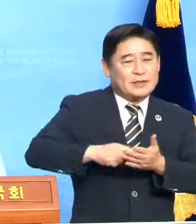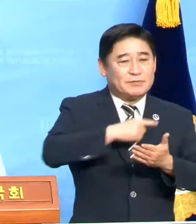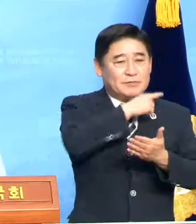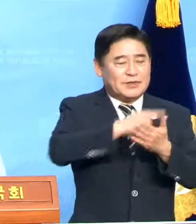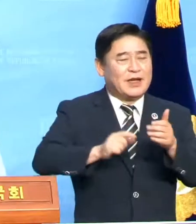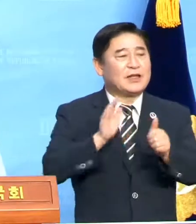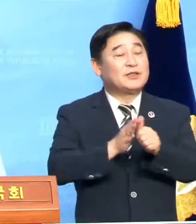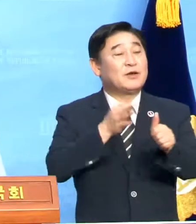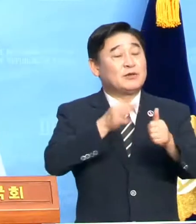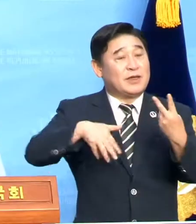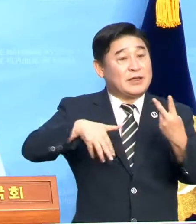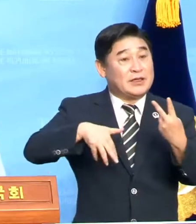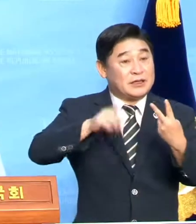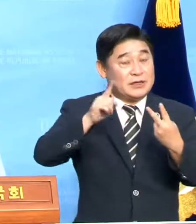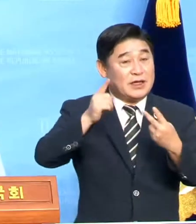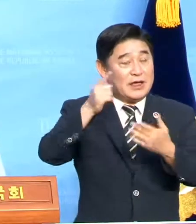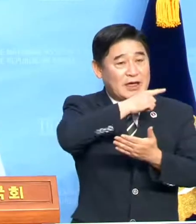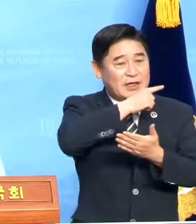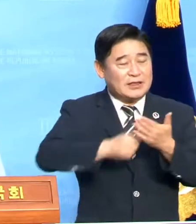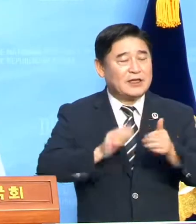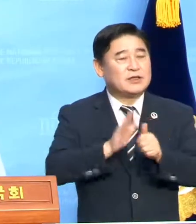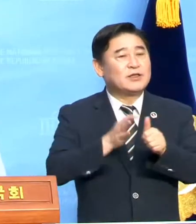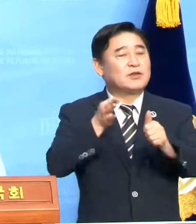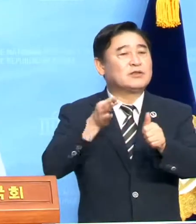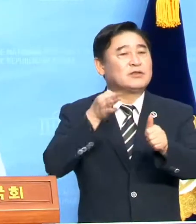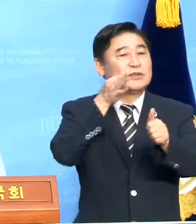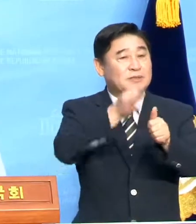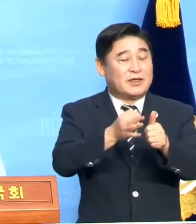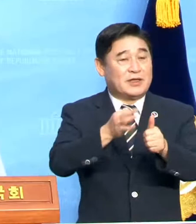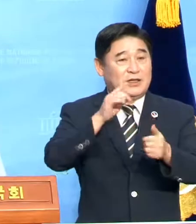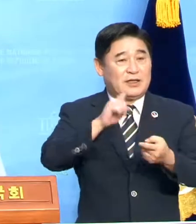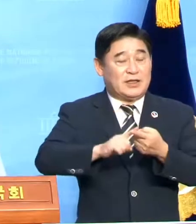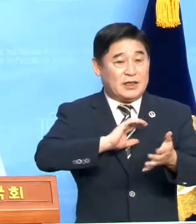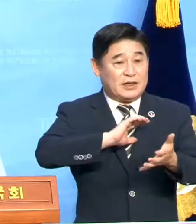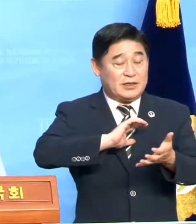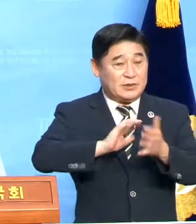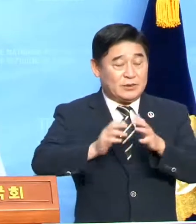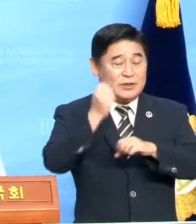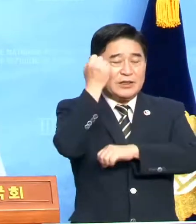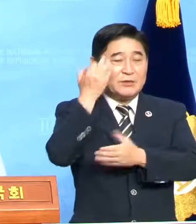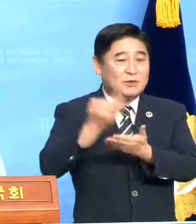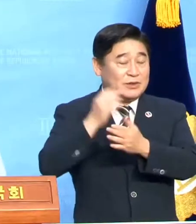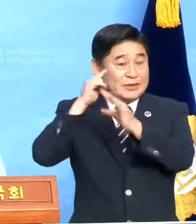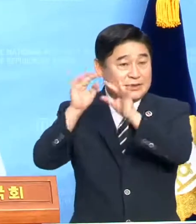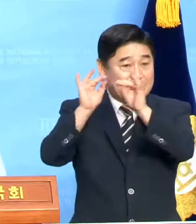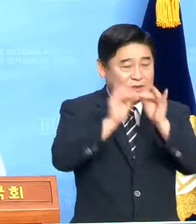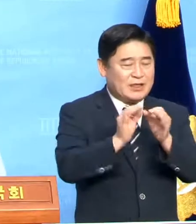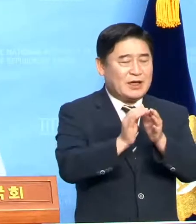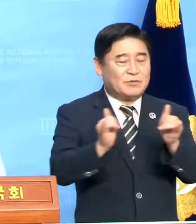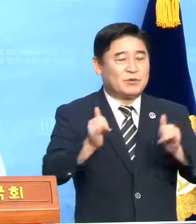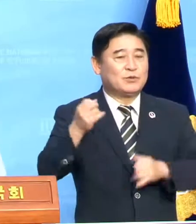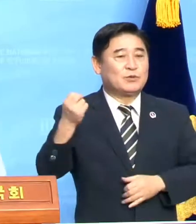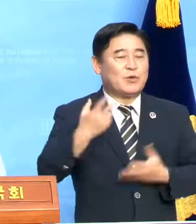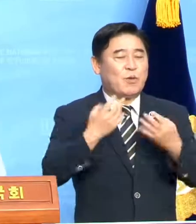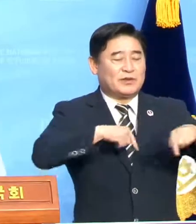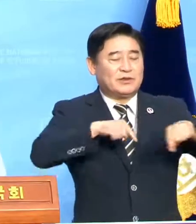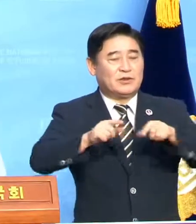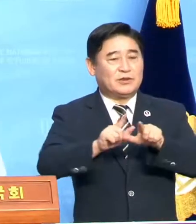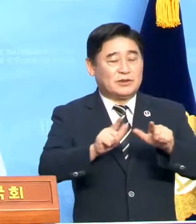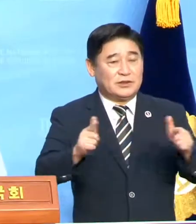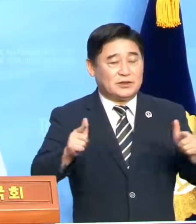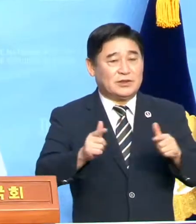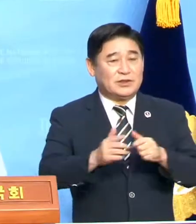지원금의 2차 재난 지원금에 대한 논의를 기본소득을 주지 하시는 분들 뿐만 아니라 많은 정치인